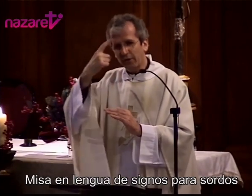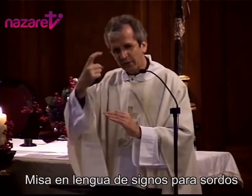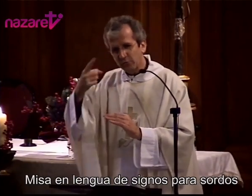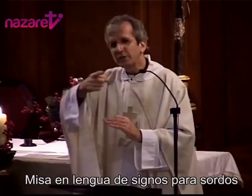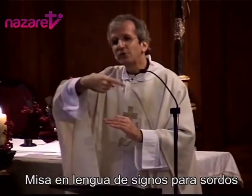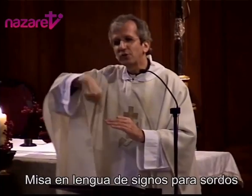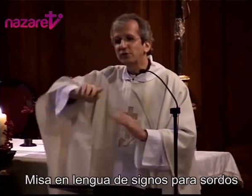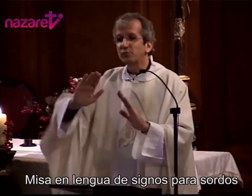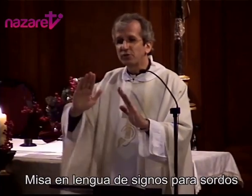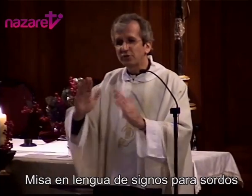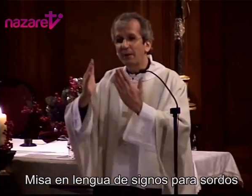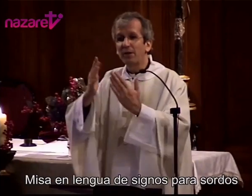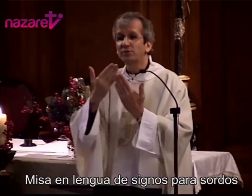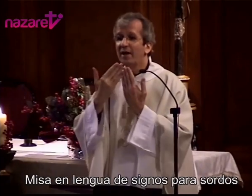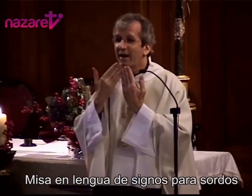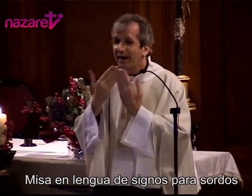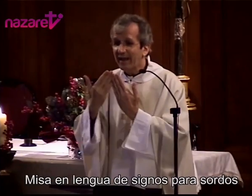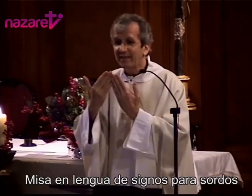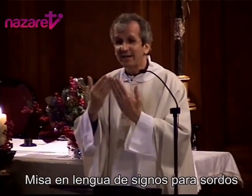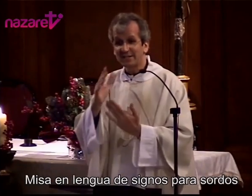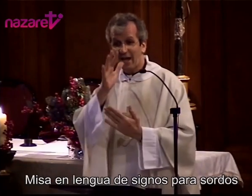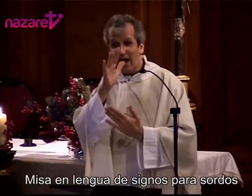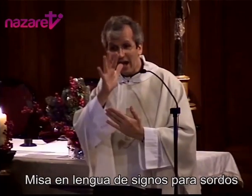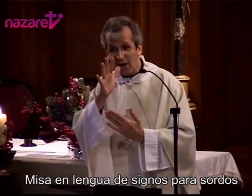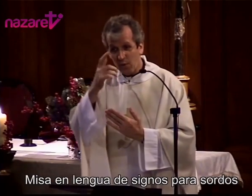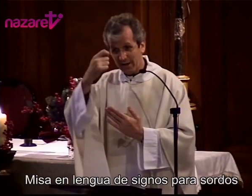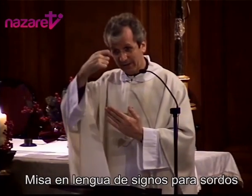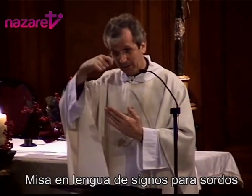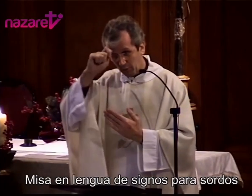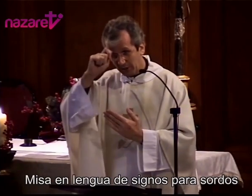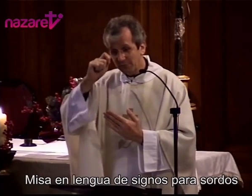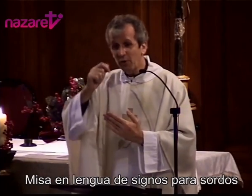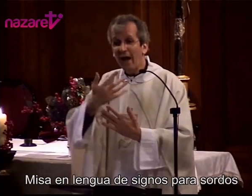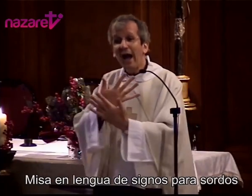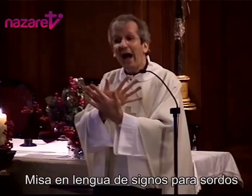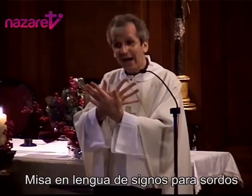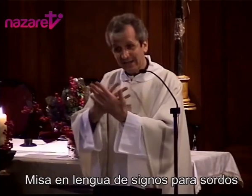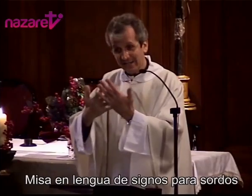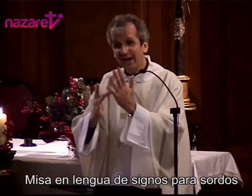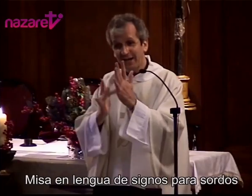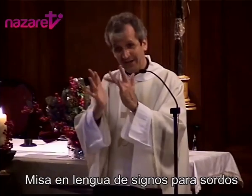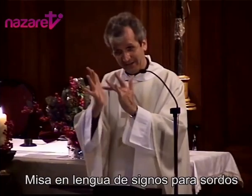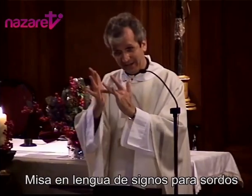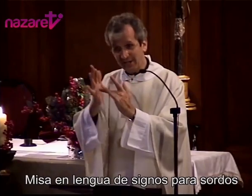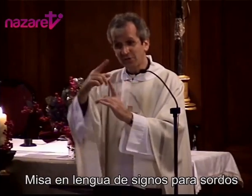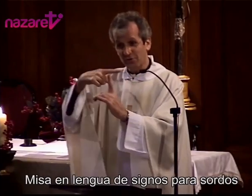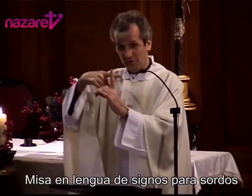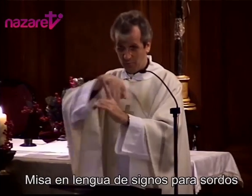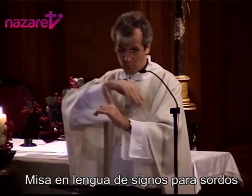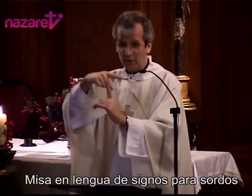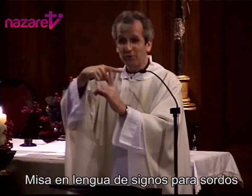cómo recordemos que nosotros hemos sido salvados gracias al agua del bautismo, a la sangre de